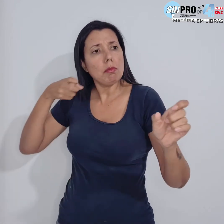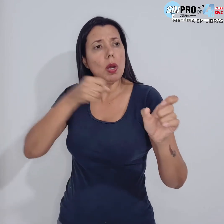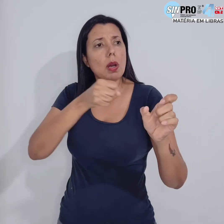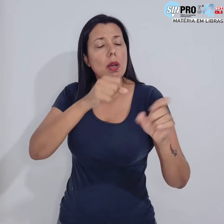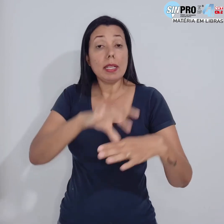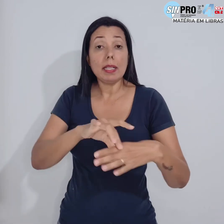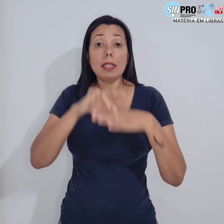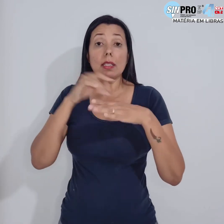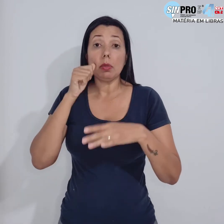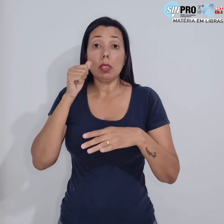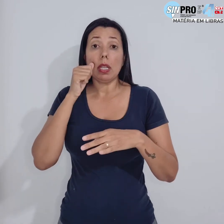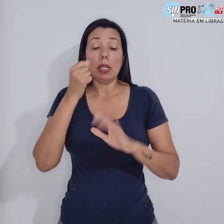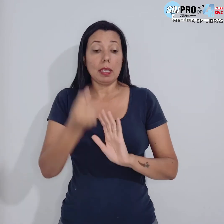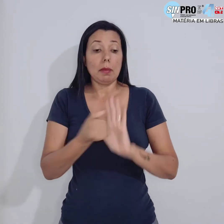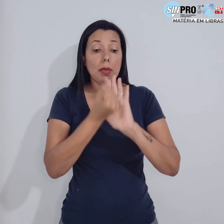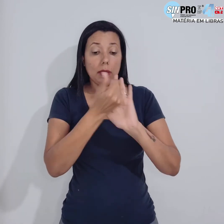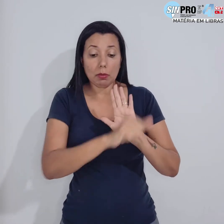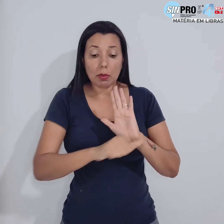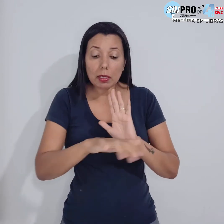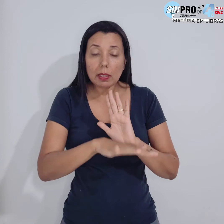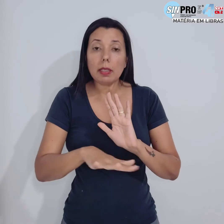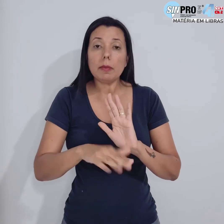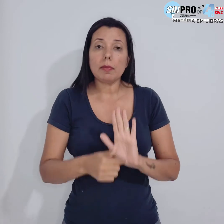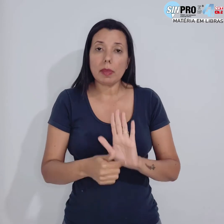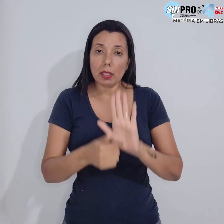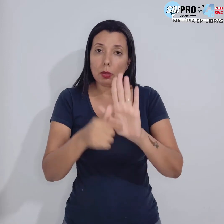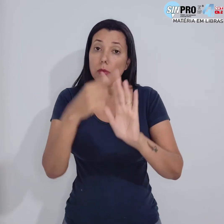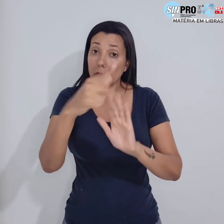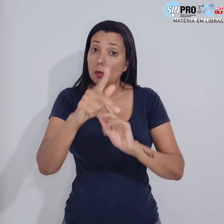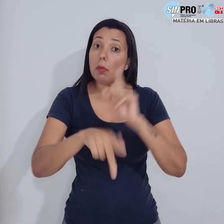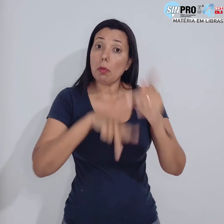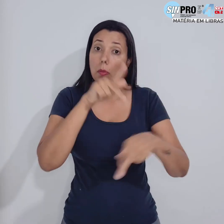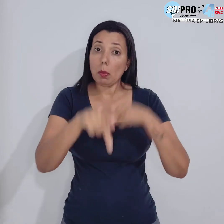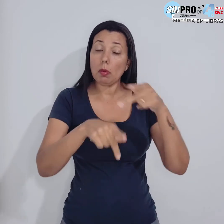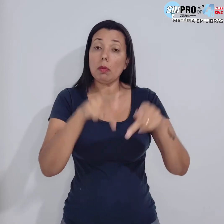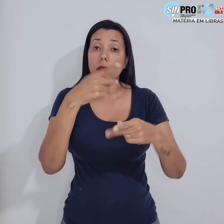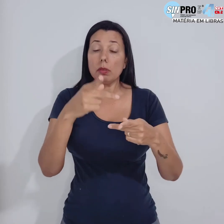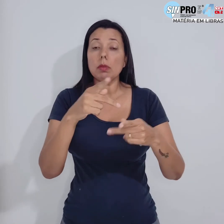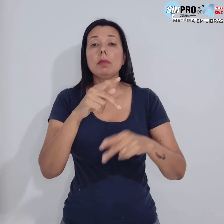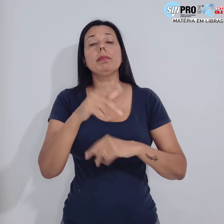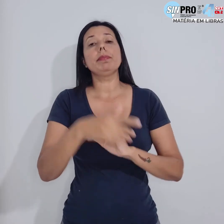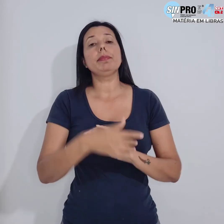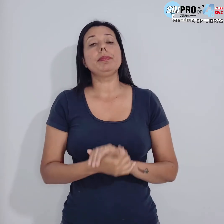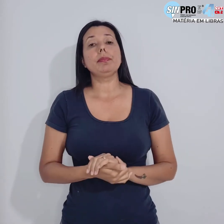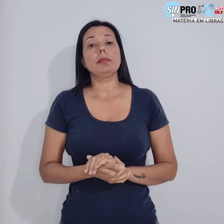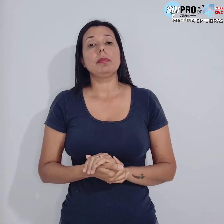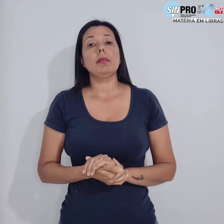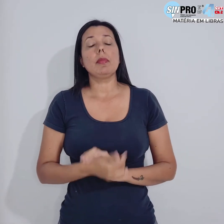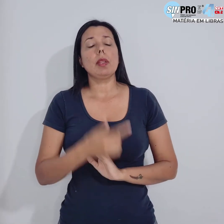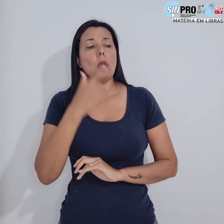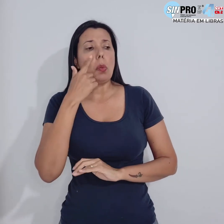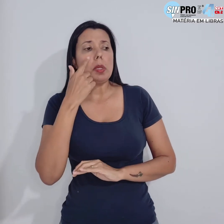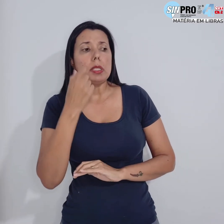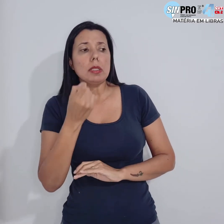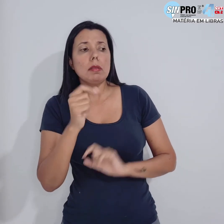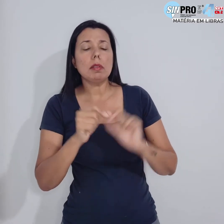futuros. A luta indígena nunca para. Numa época atrás, o número dos povos indígenas era muito maior,